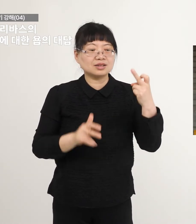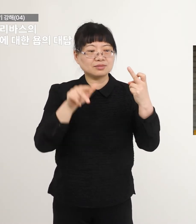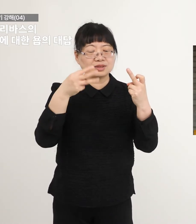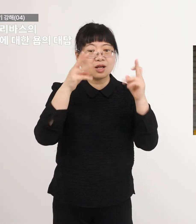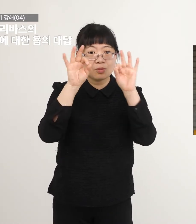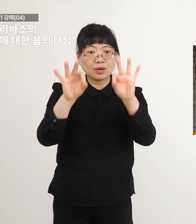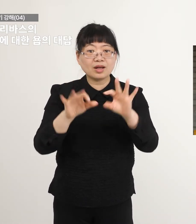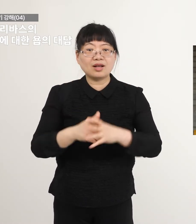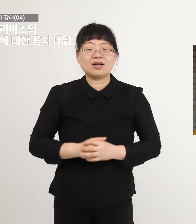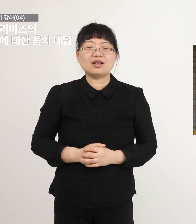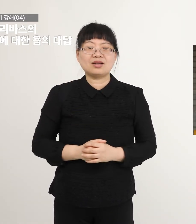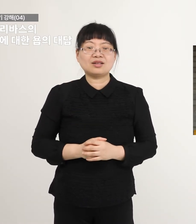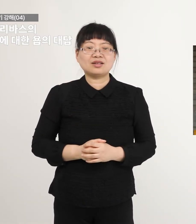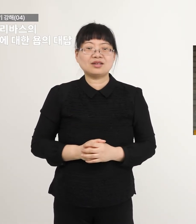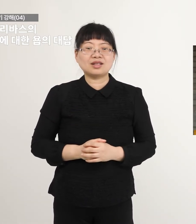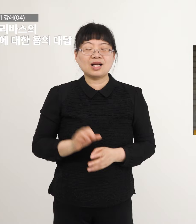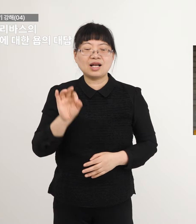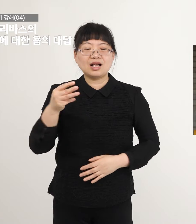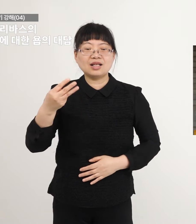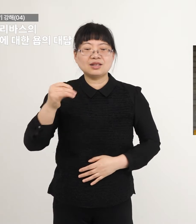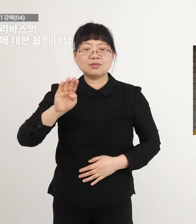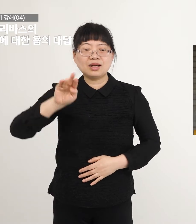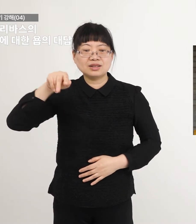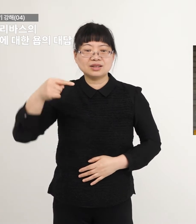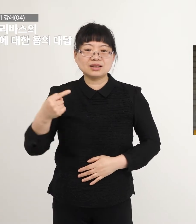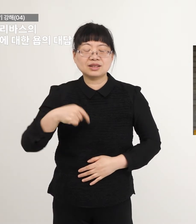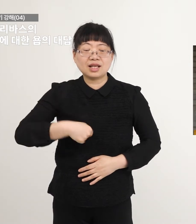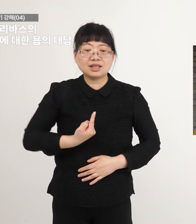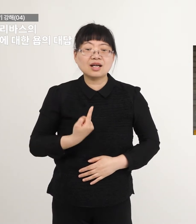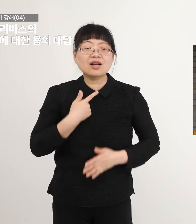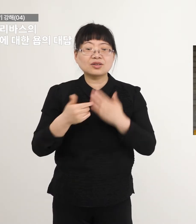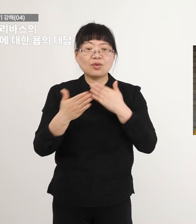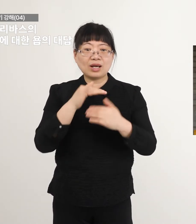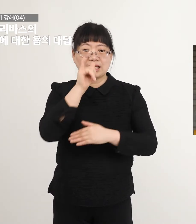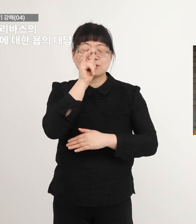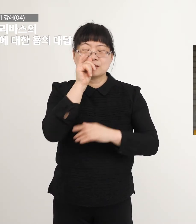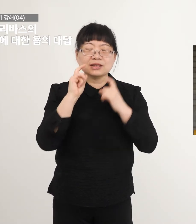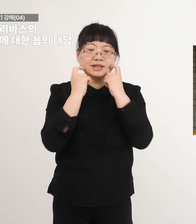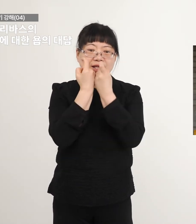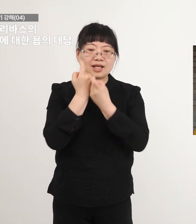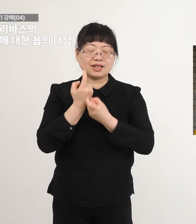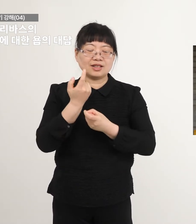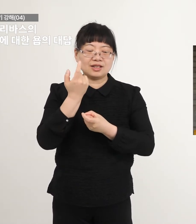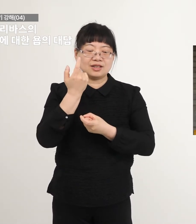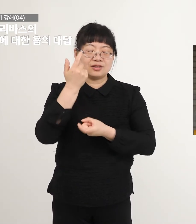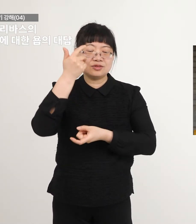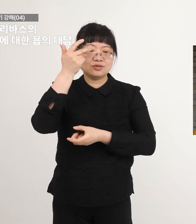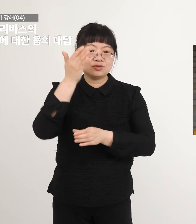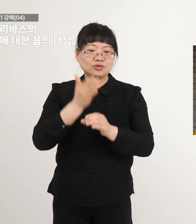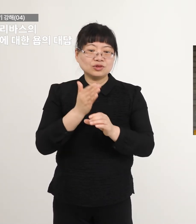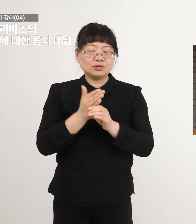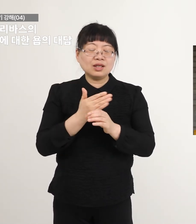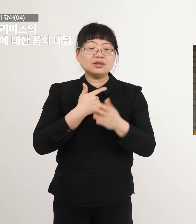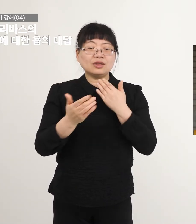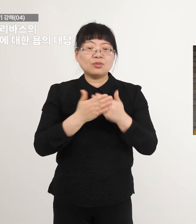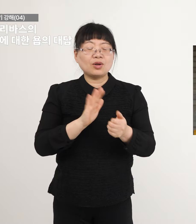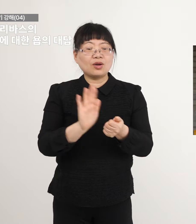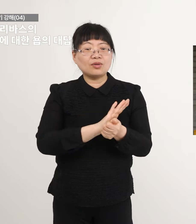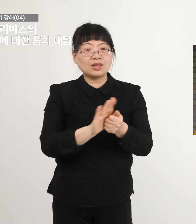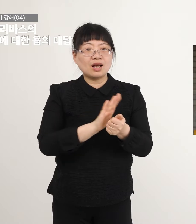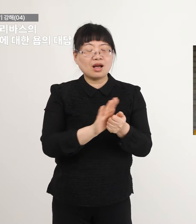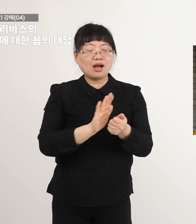12절을 보세요. 12절. 엘리바스가 자기가 겪은 주관적 체험을 위로한답시고